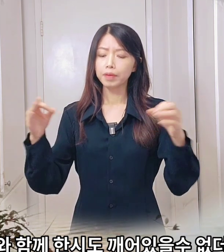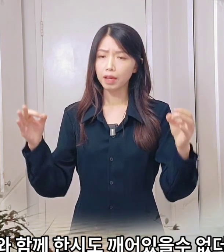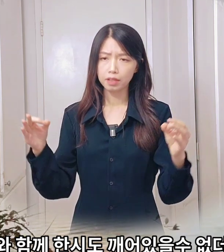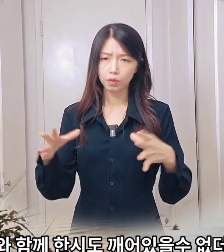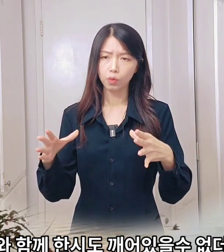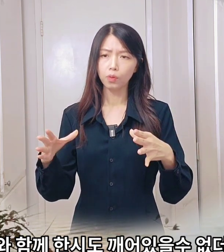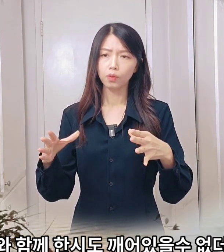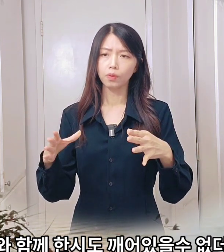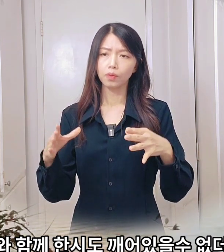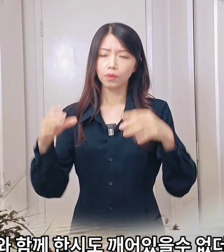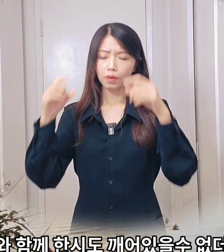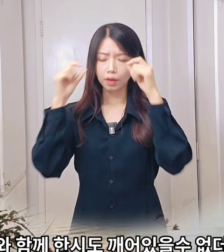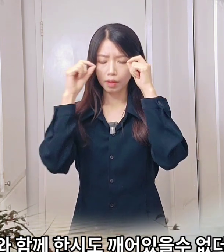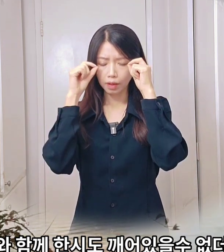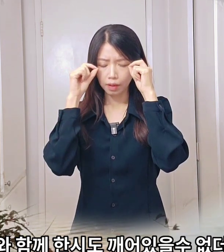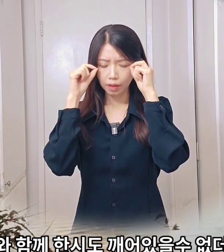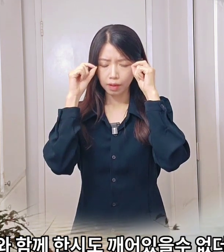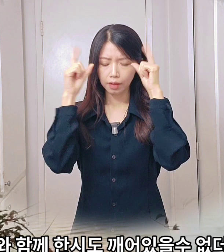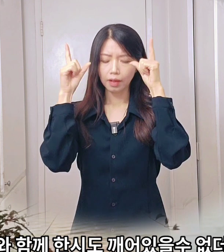함께한 시도